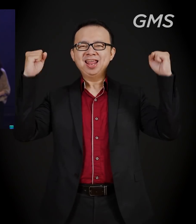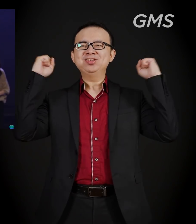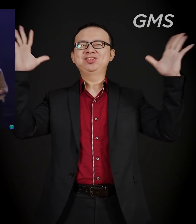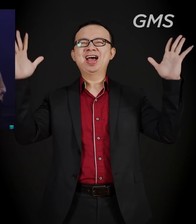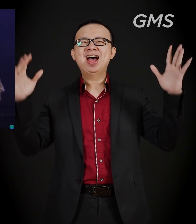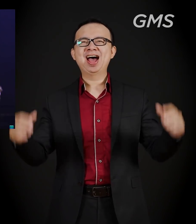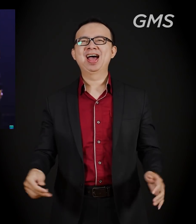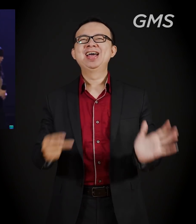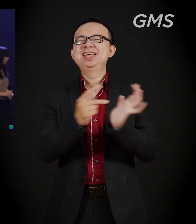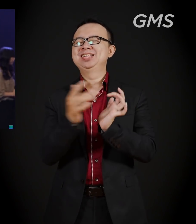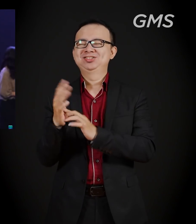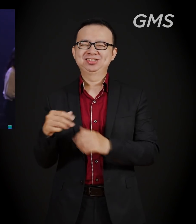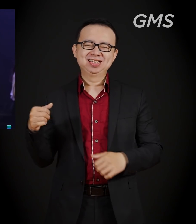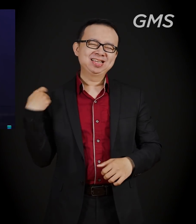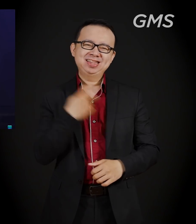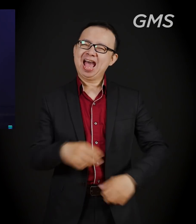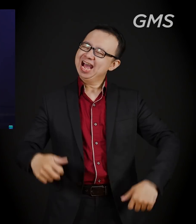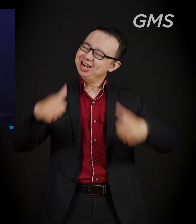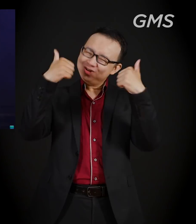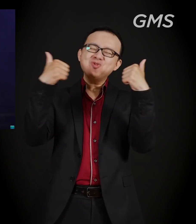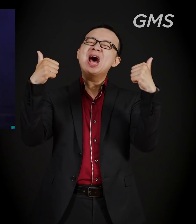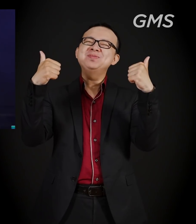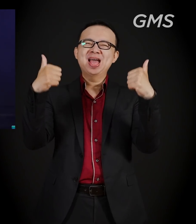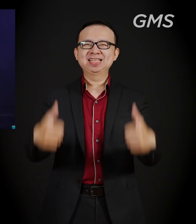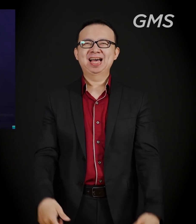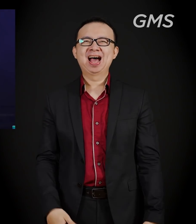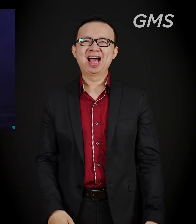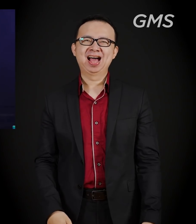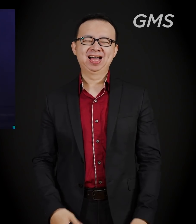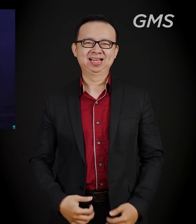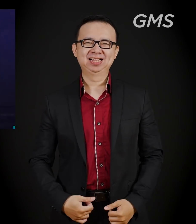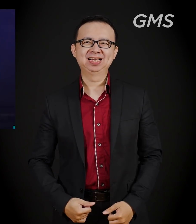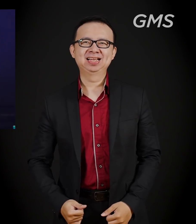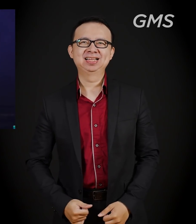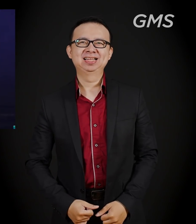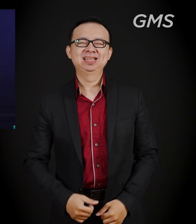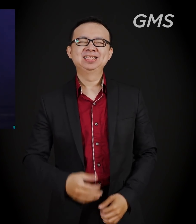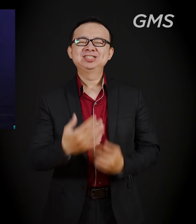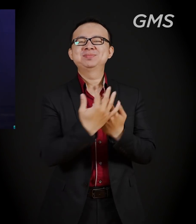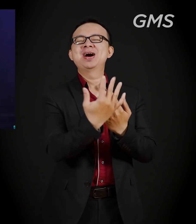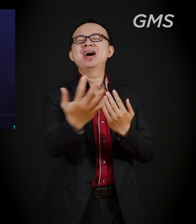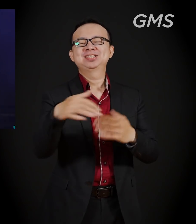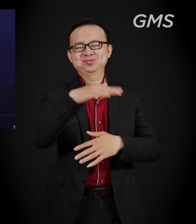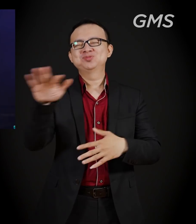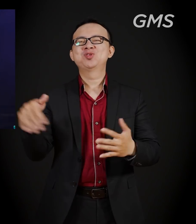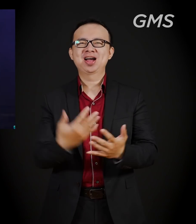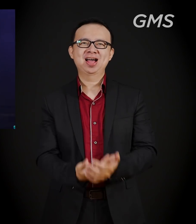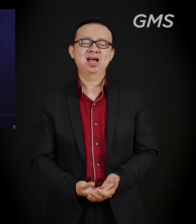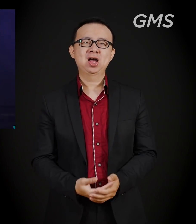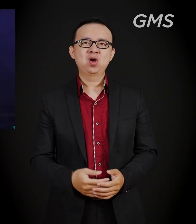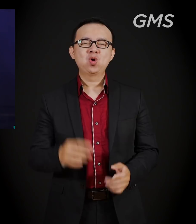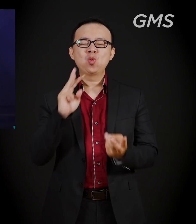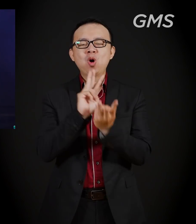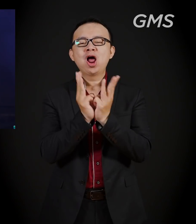Haleluya. Yesus kita dahsyat, Yesus kita luar biasa. Saudaraku yang kasih dalam Tuhan, meskipun sudah di